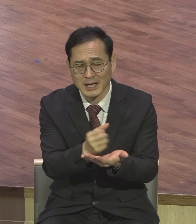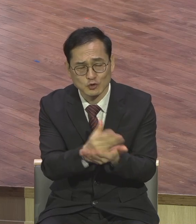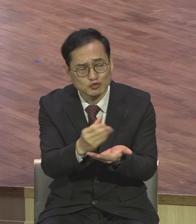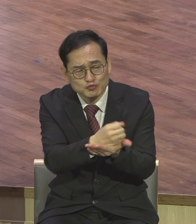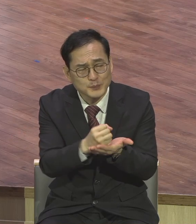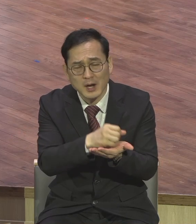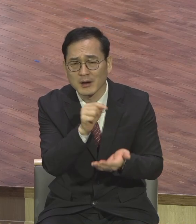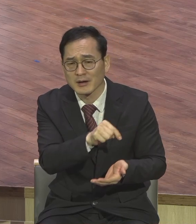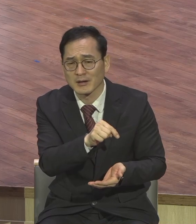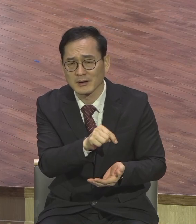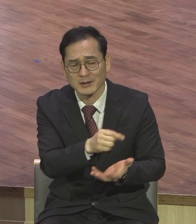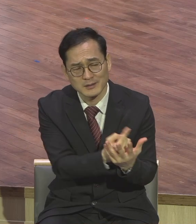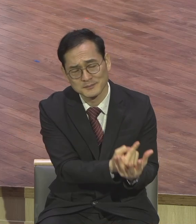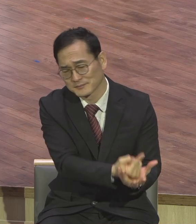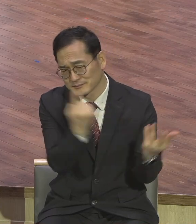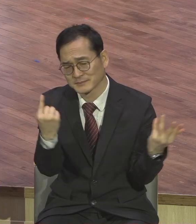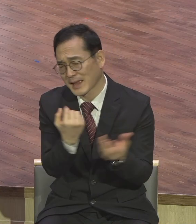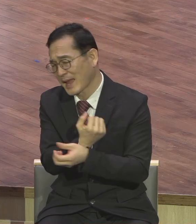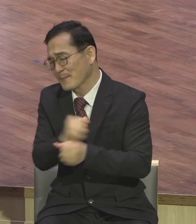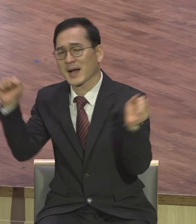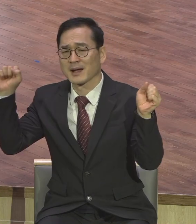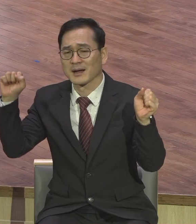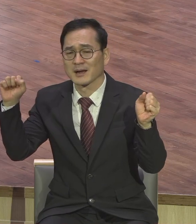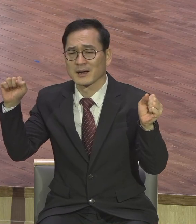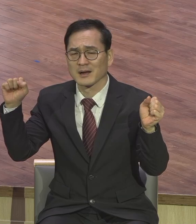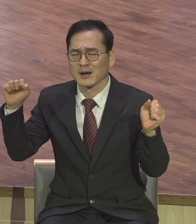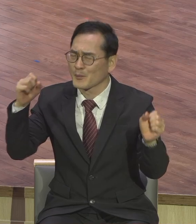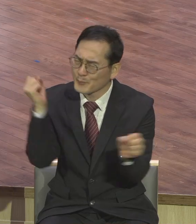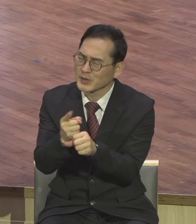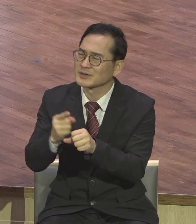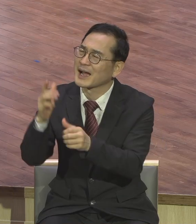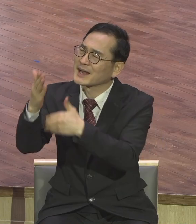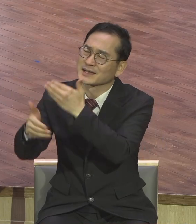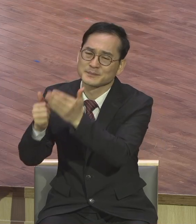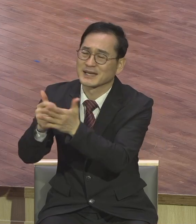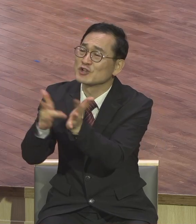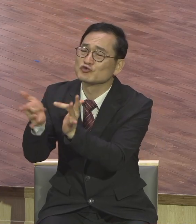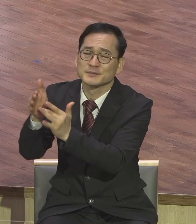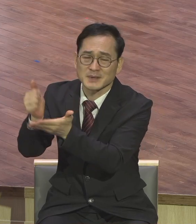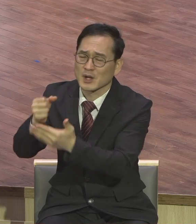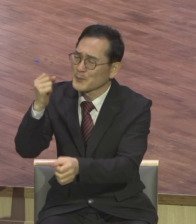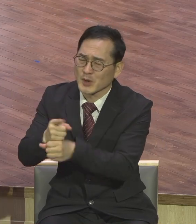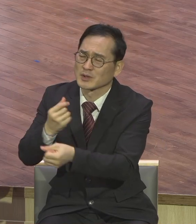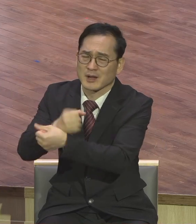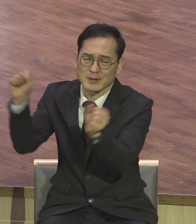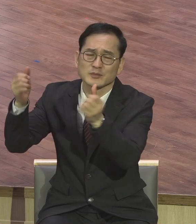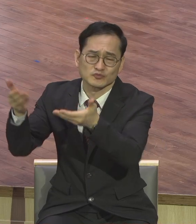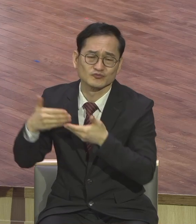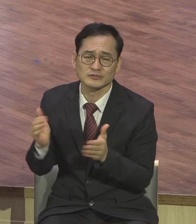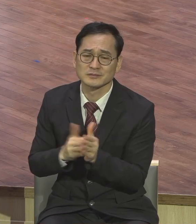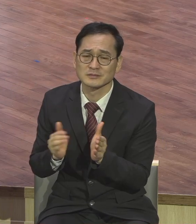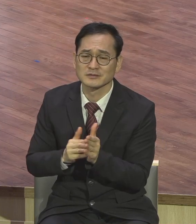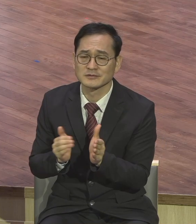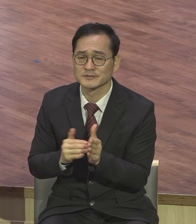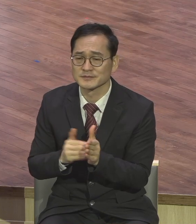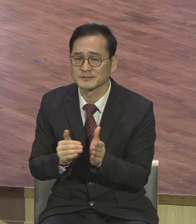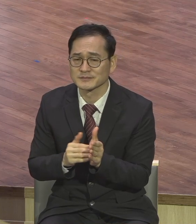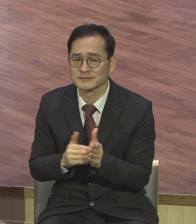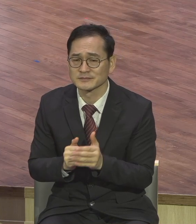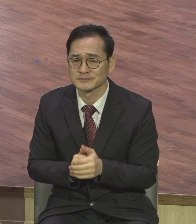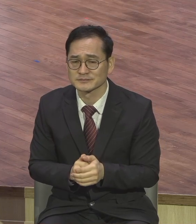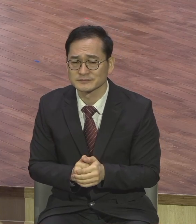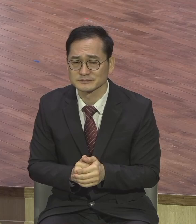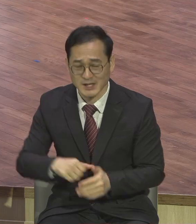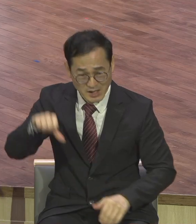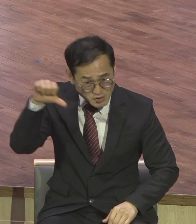여기서 완전히 해방되었습니다. 사주팔자 운명 없어요. 가문의 저주 없어요.